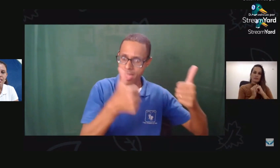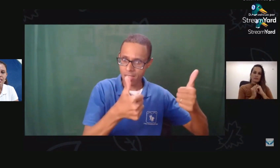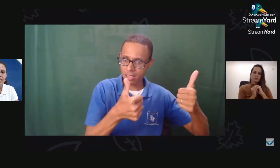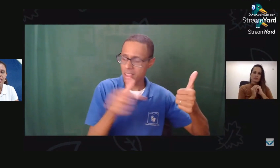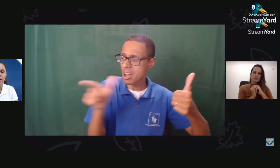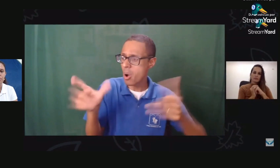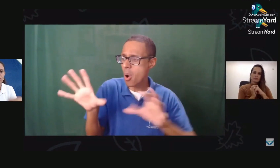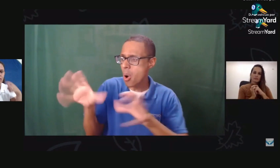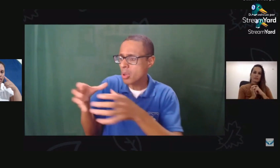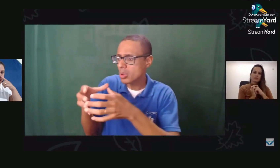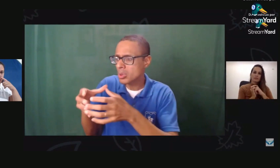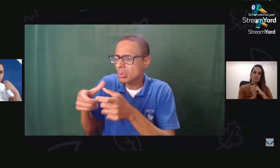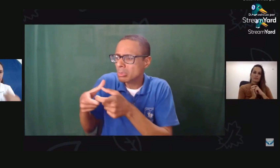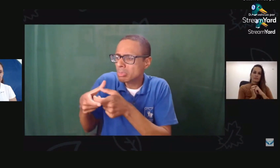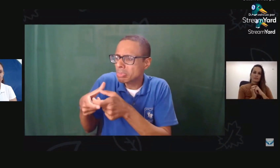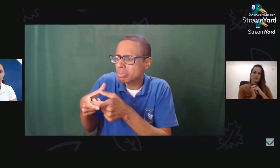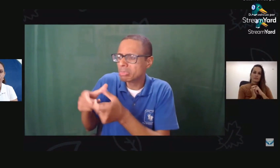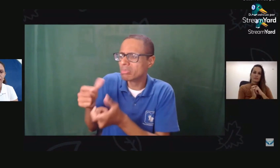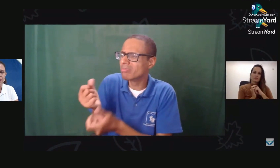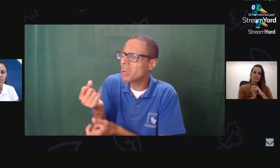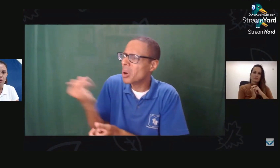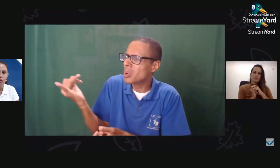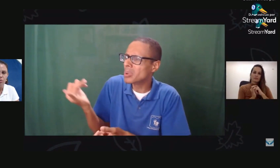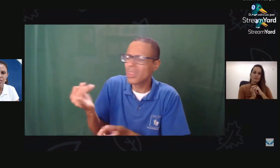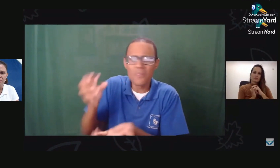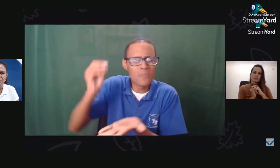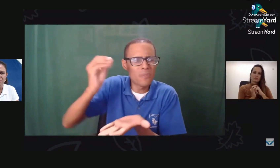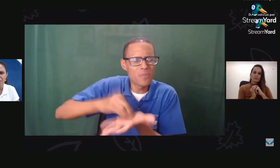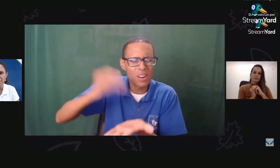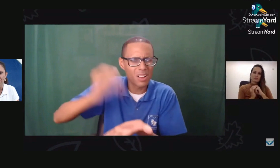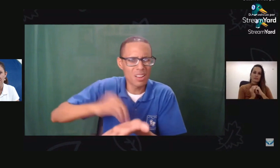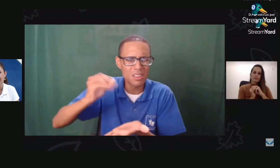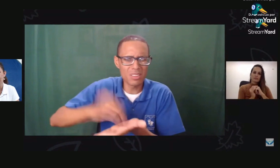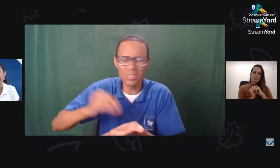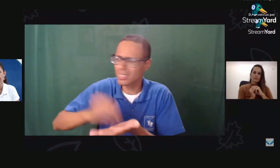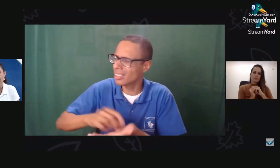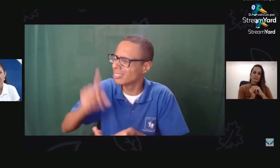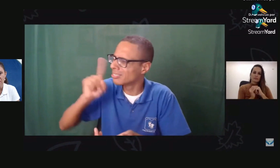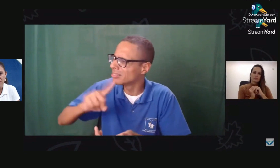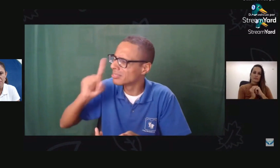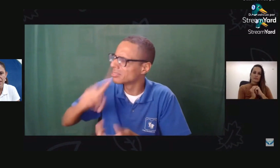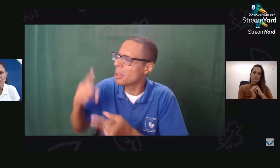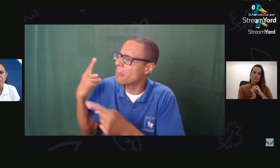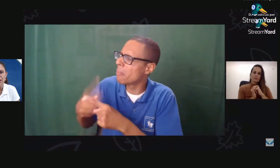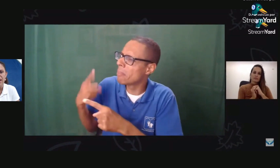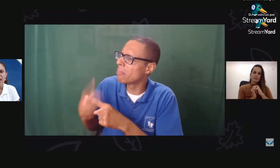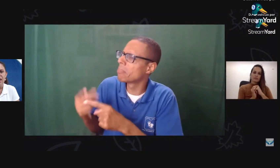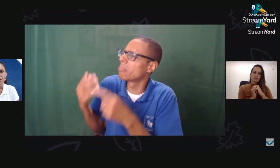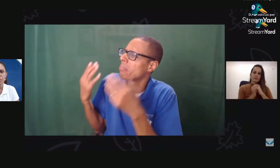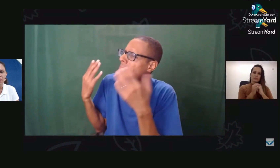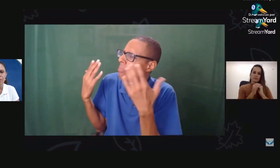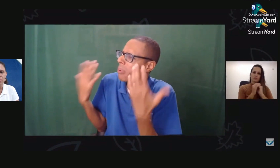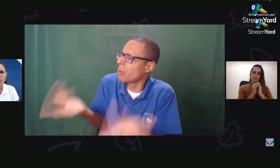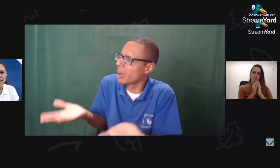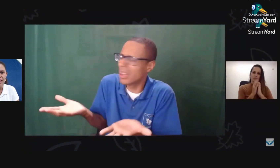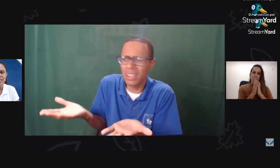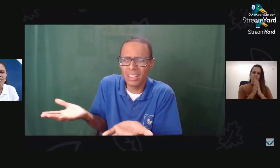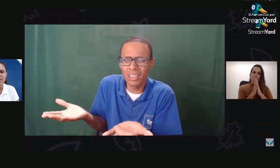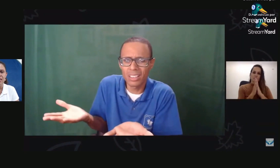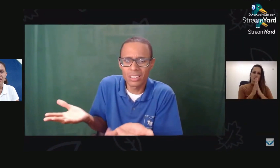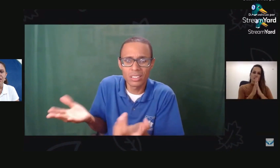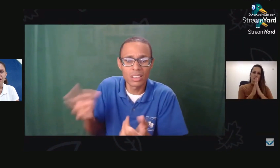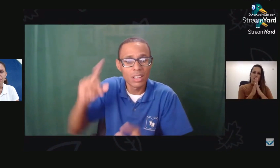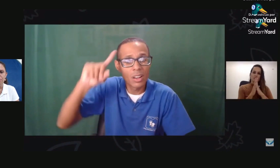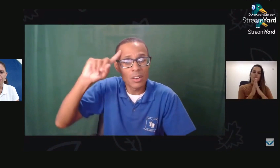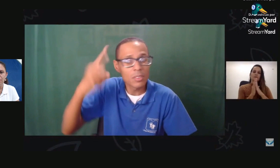e esses intérpretes, né? Alguns que têm fluência, outros assim que falta mesmo, né? Uma